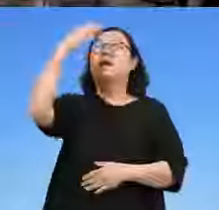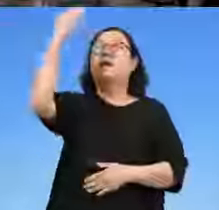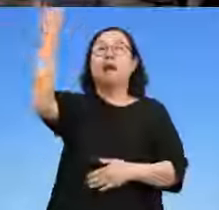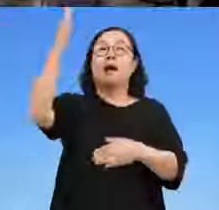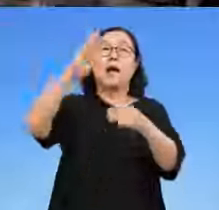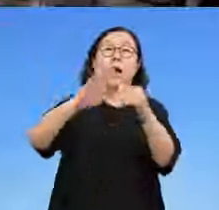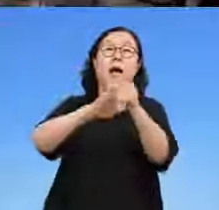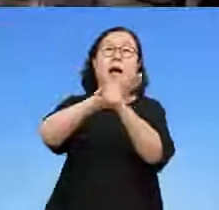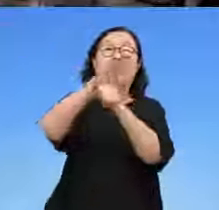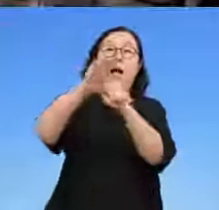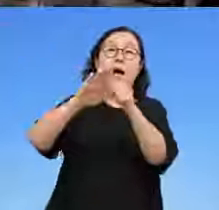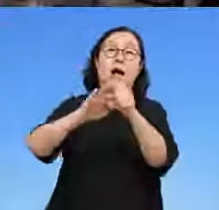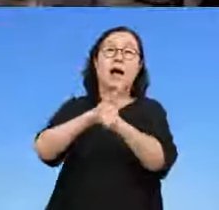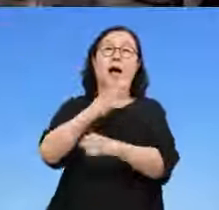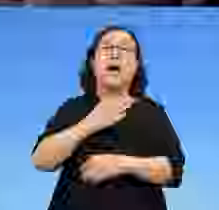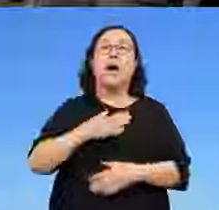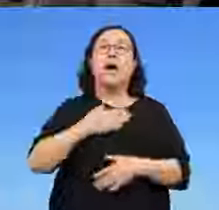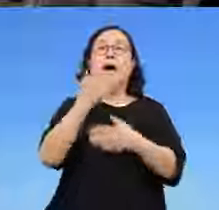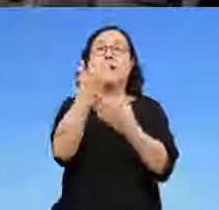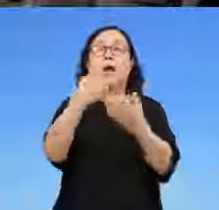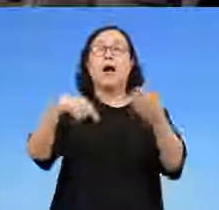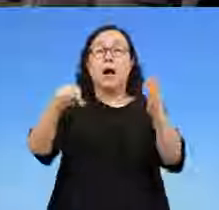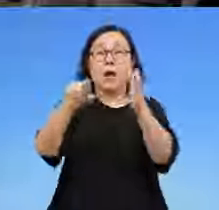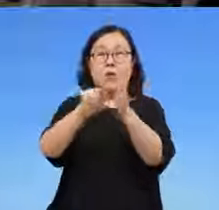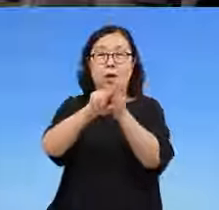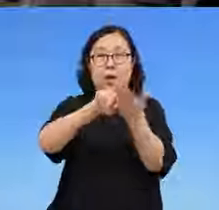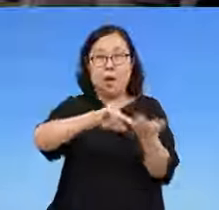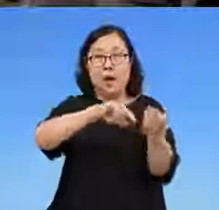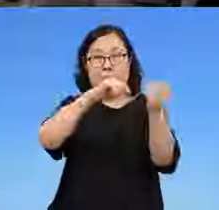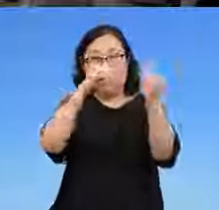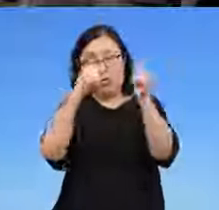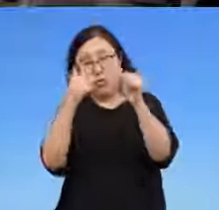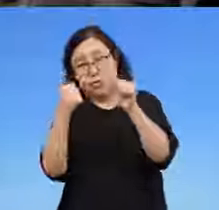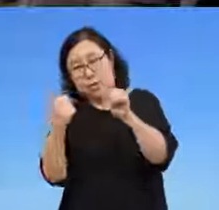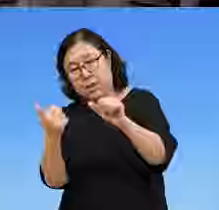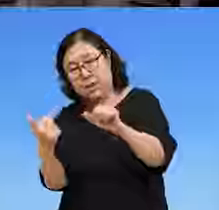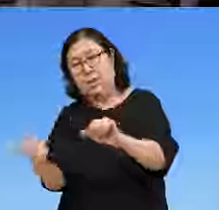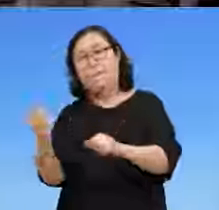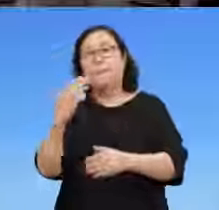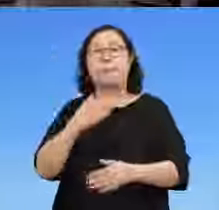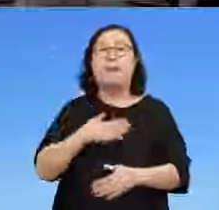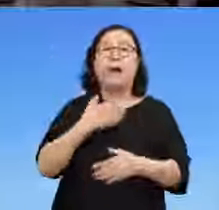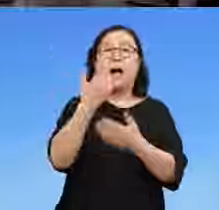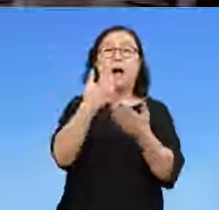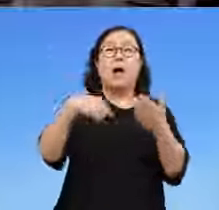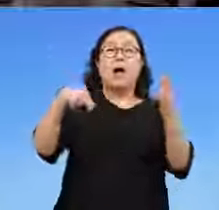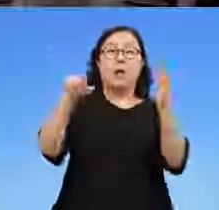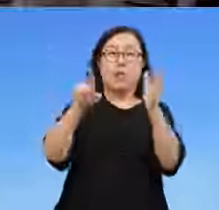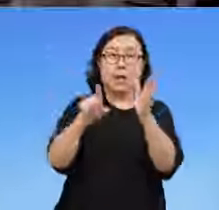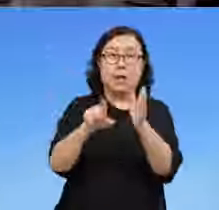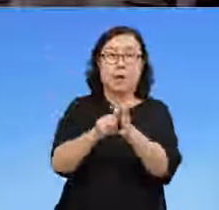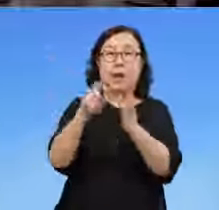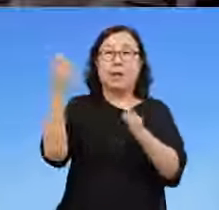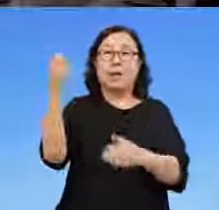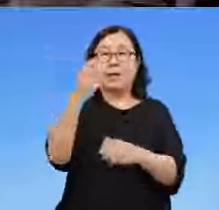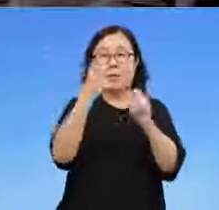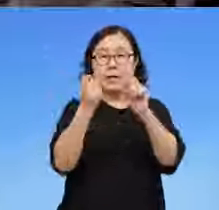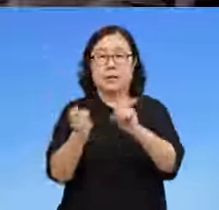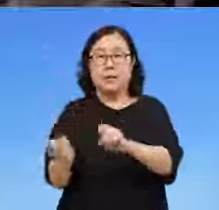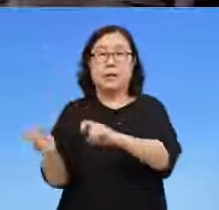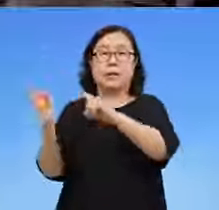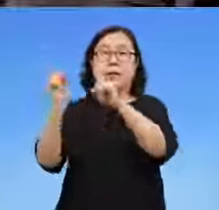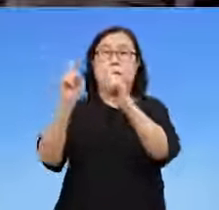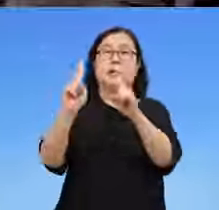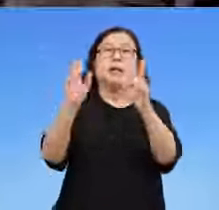그 사랑, 날 위해 죽으신, 날 위해 다시 사신